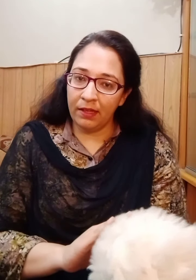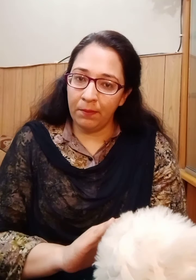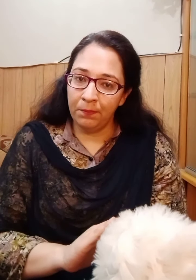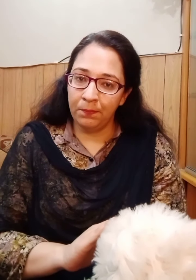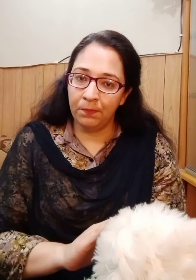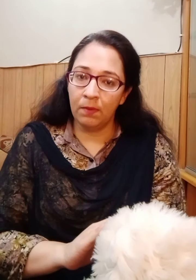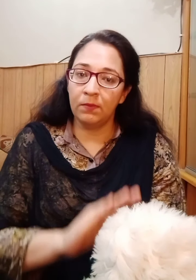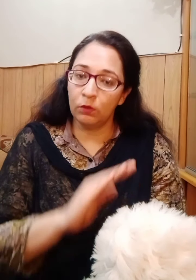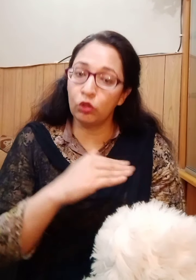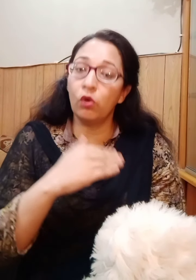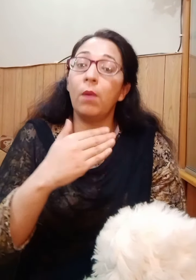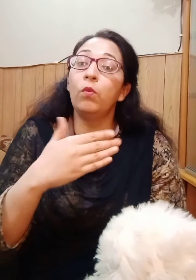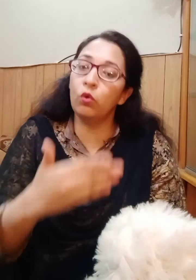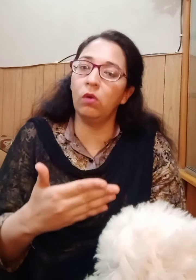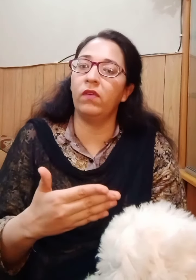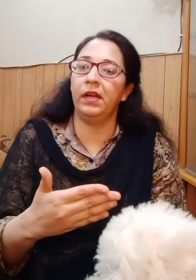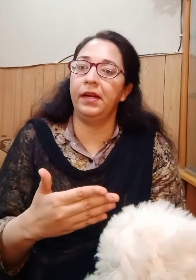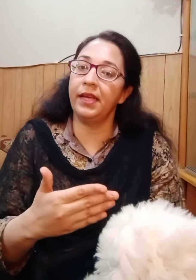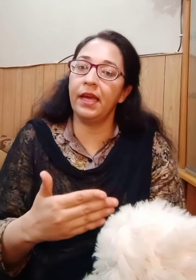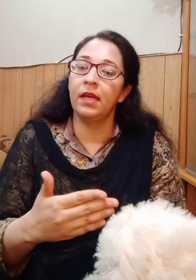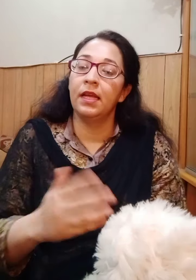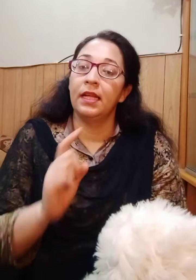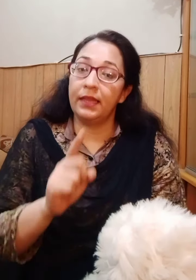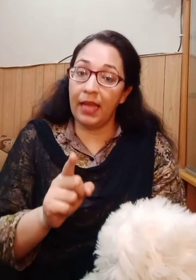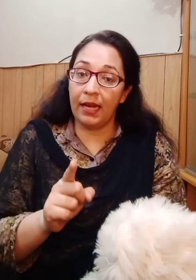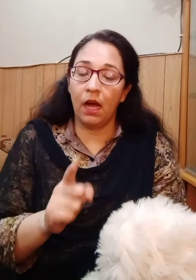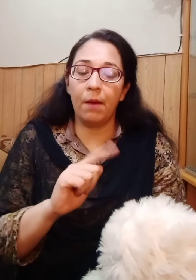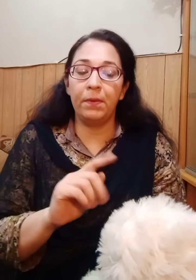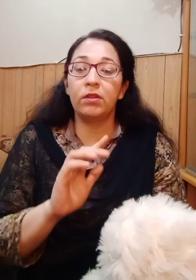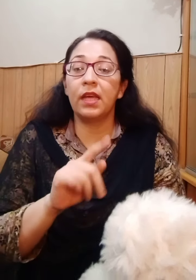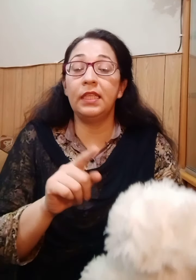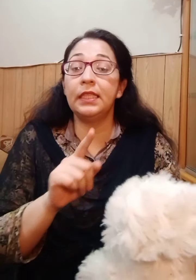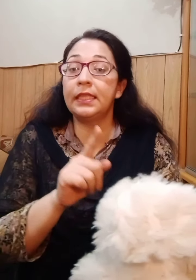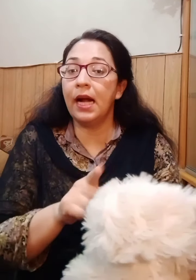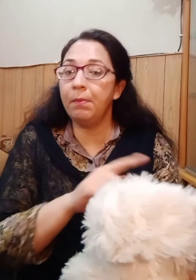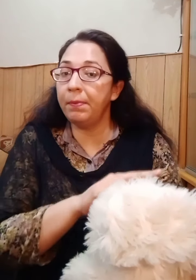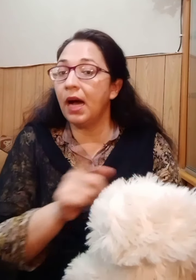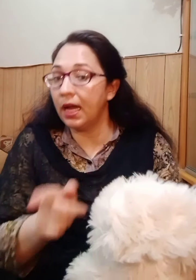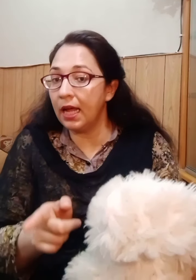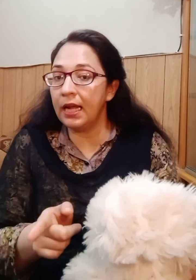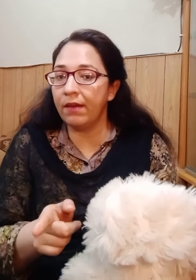करनी है उसको मुसलमान आपने जिस पर